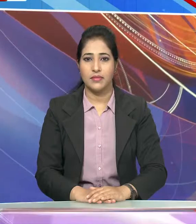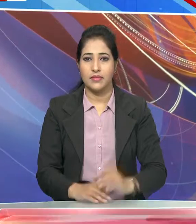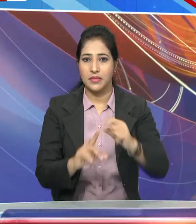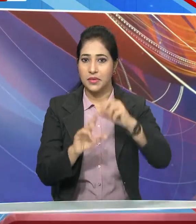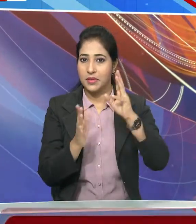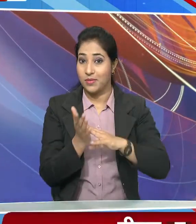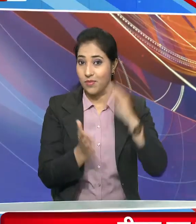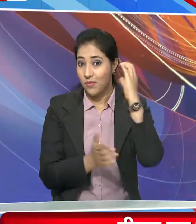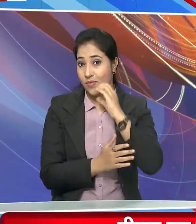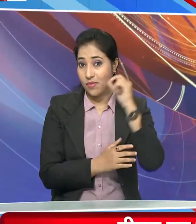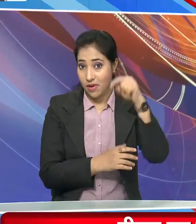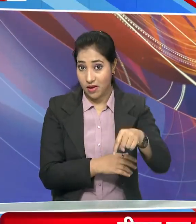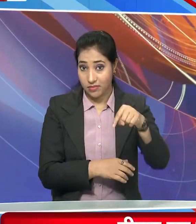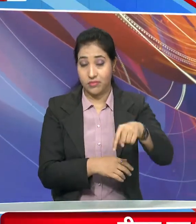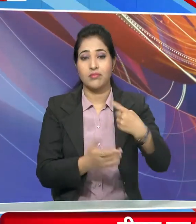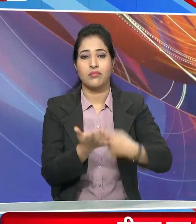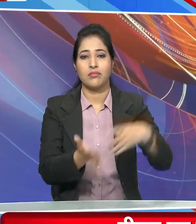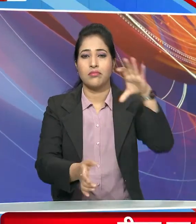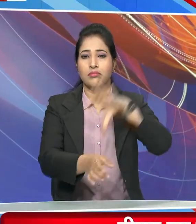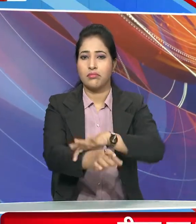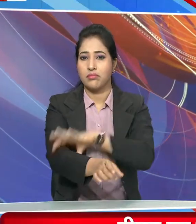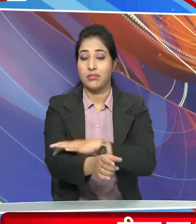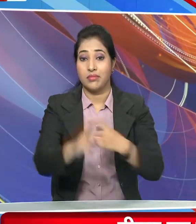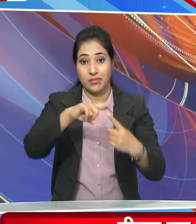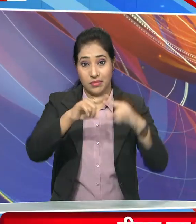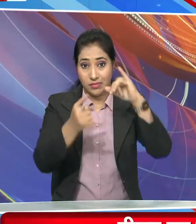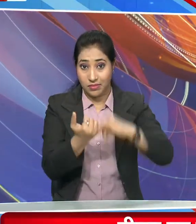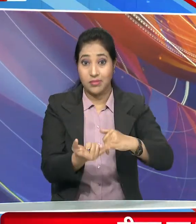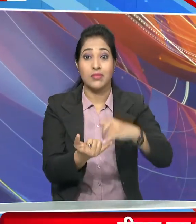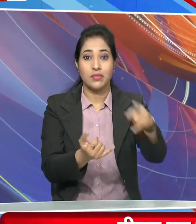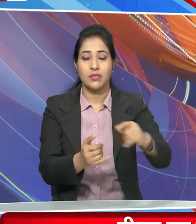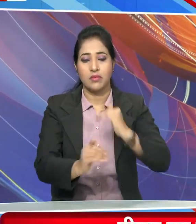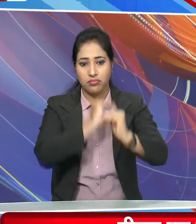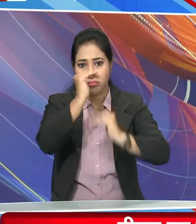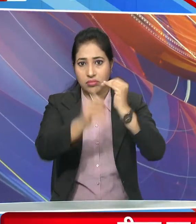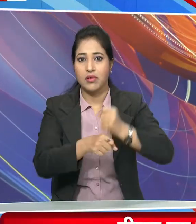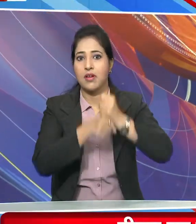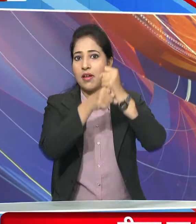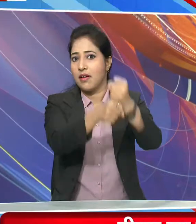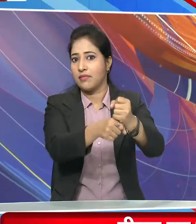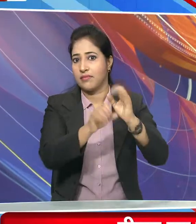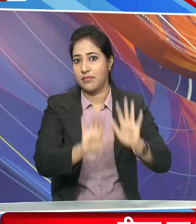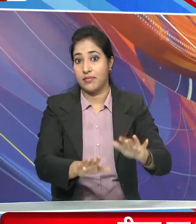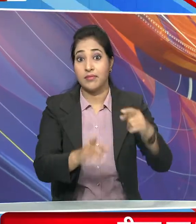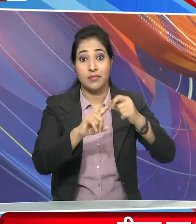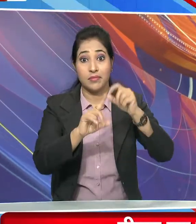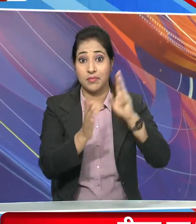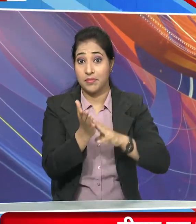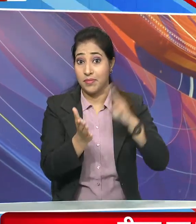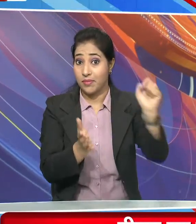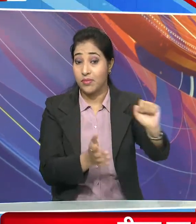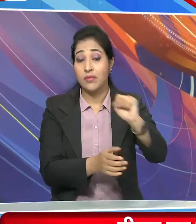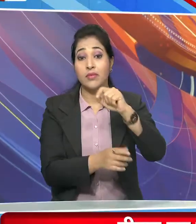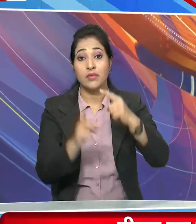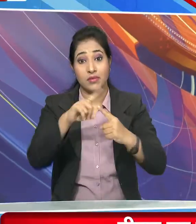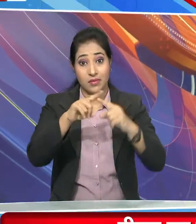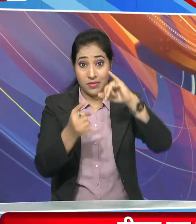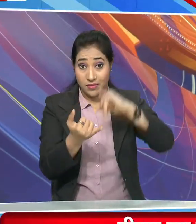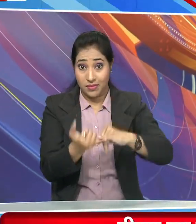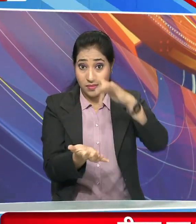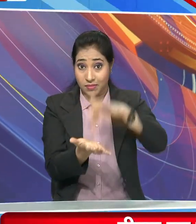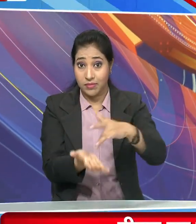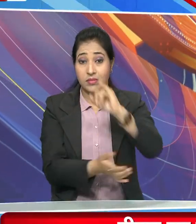प्रधानमंत्री नरेंद्र मोदी आज राजस्थान और तेलंगाना को देंगे विकास की सौगात पीएम आज तेलंगाना में